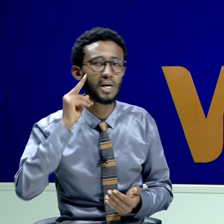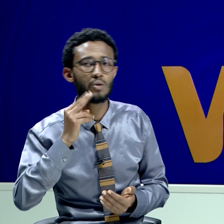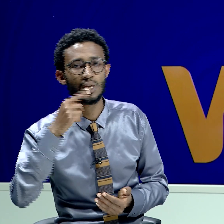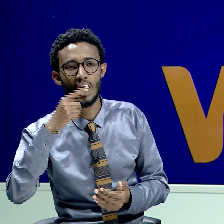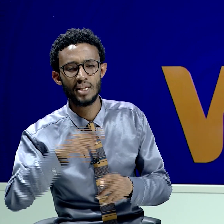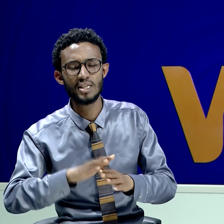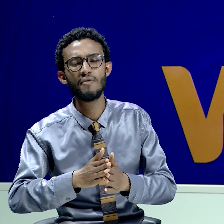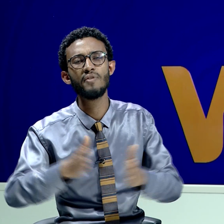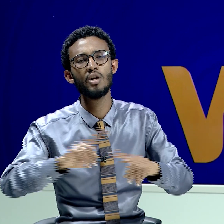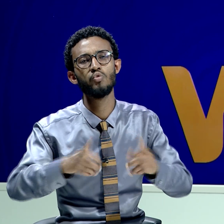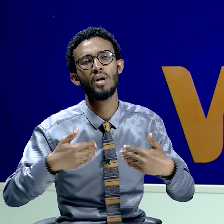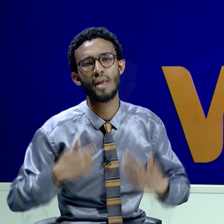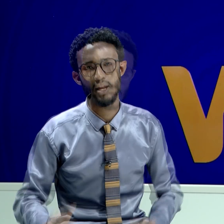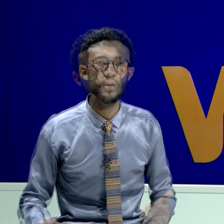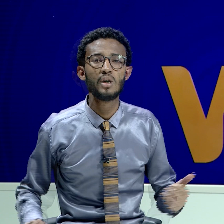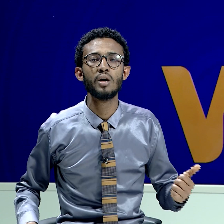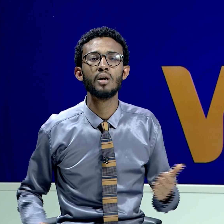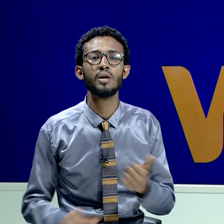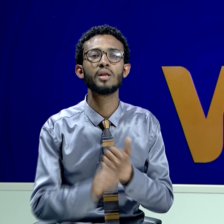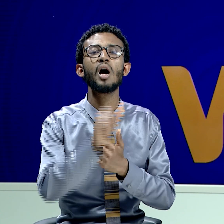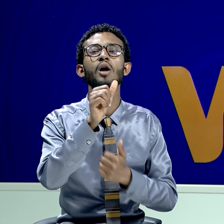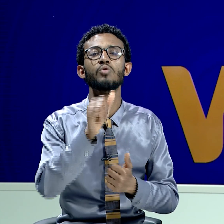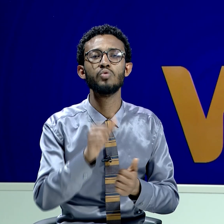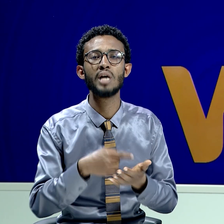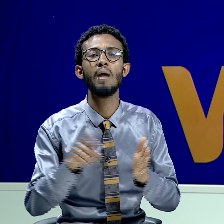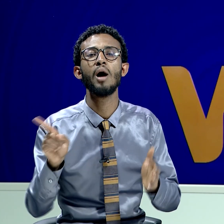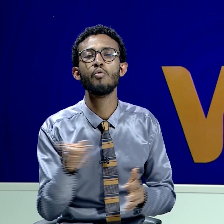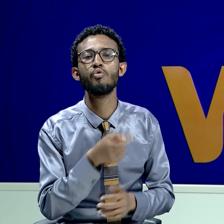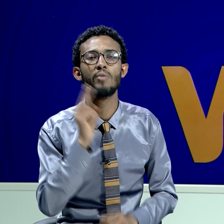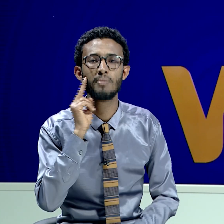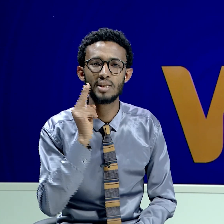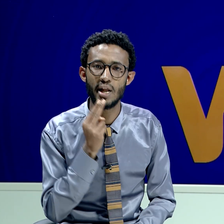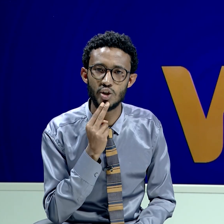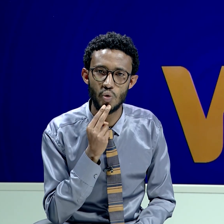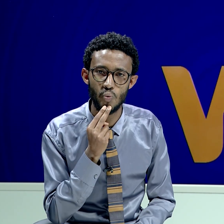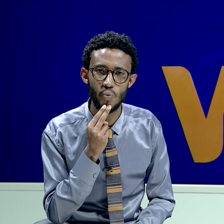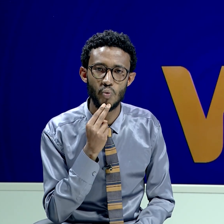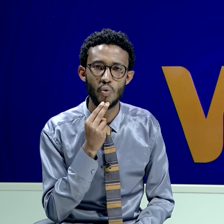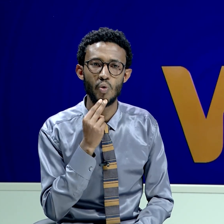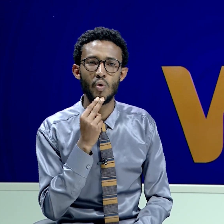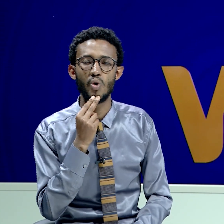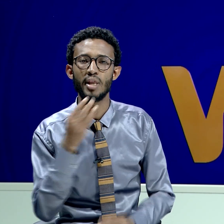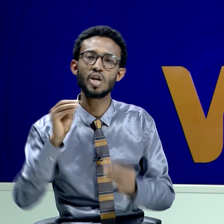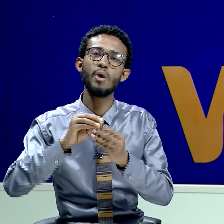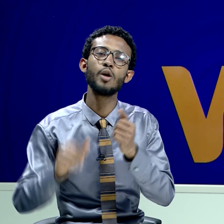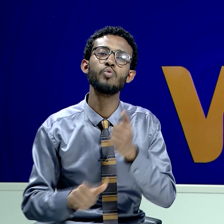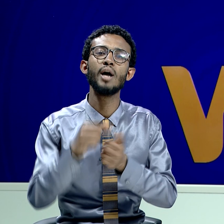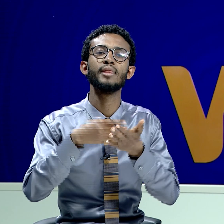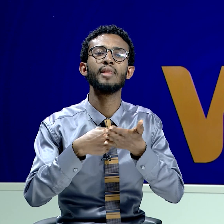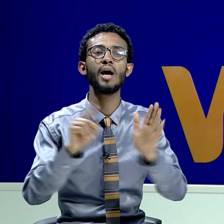መስማሰሉ ጻናት ሰፊ ልጅነት አለ ጠቃቱ ሰለባ ምኑ መስማን ሳለልቹ ተጨማረ ጉዳት ተገለጡ